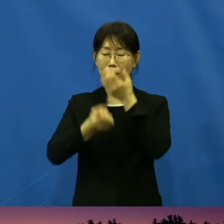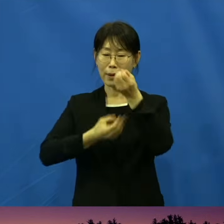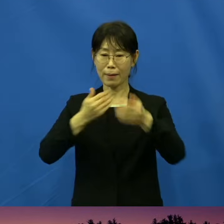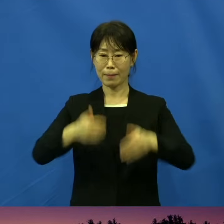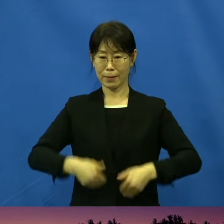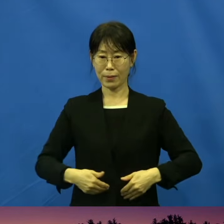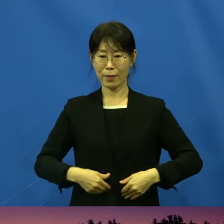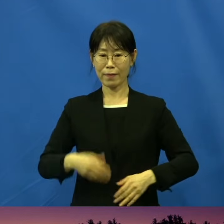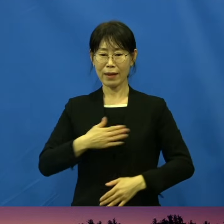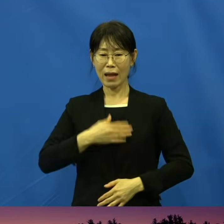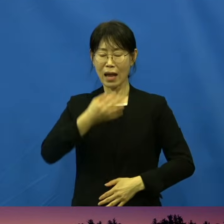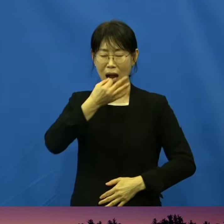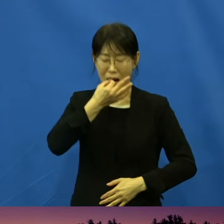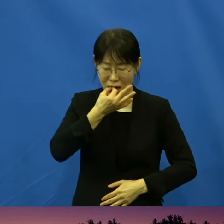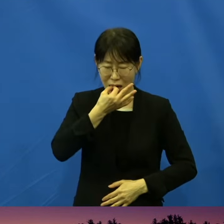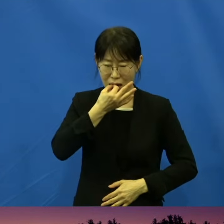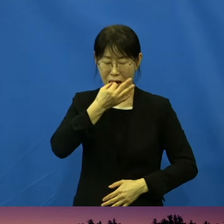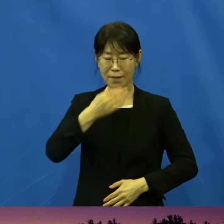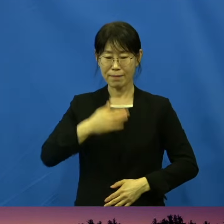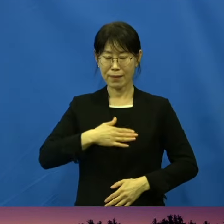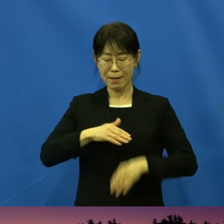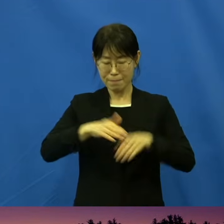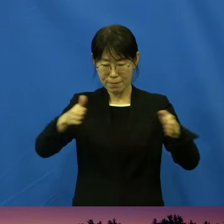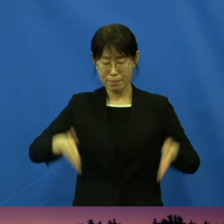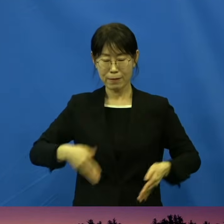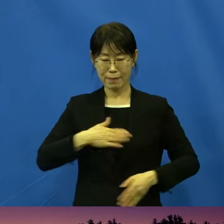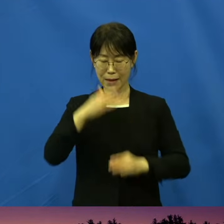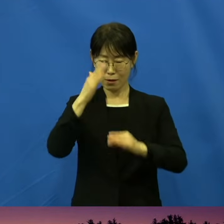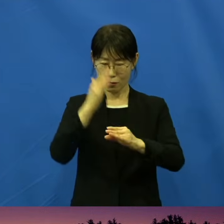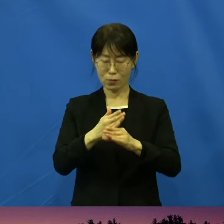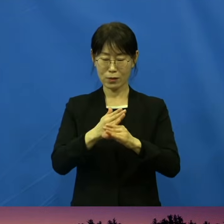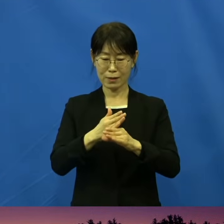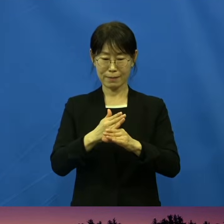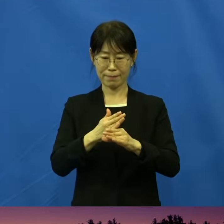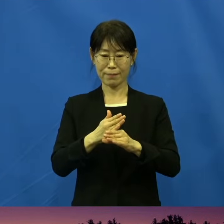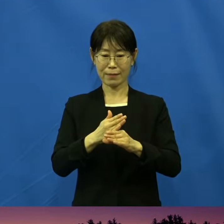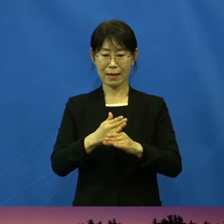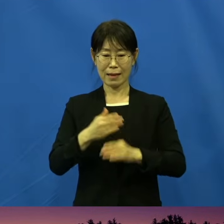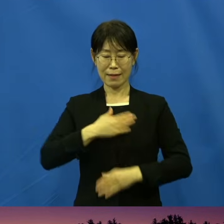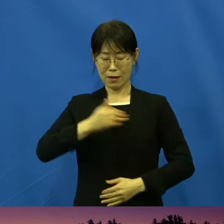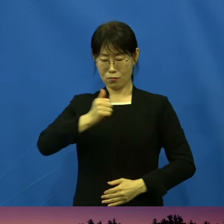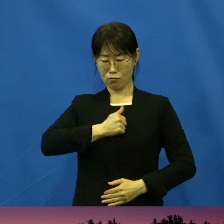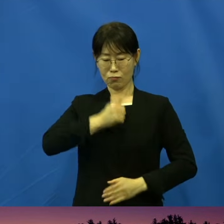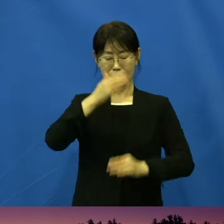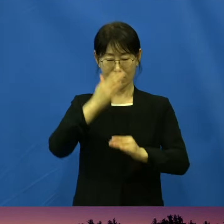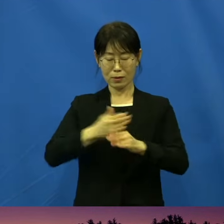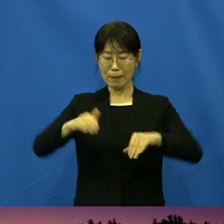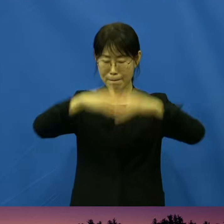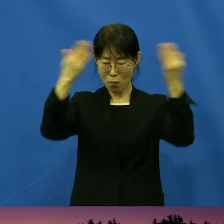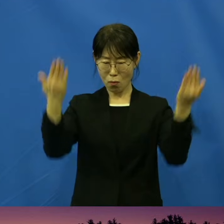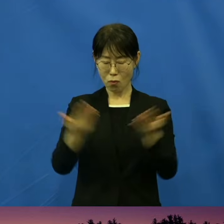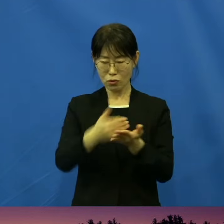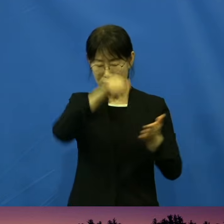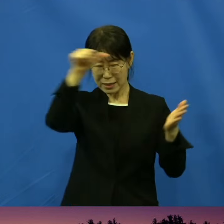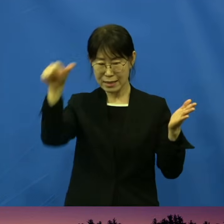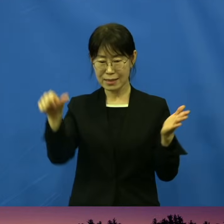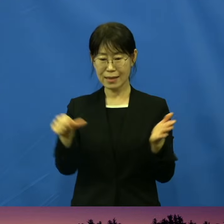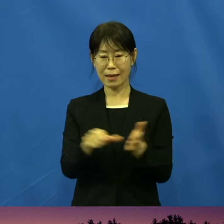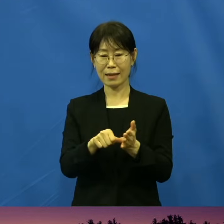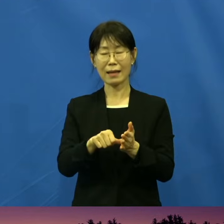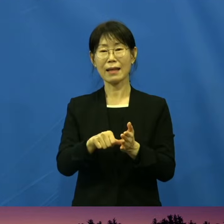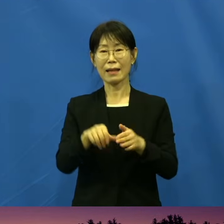내 소욕과 내 정욕이 내 과거에 자아중심적으로 살아가려고 했던 모든 삶이 일어날